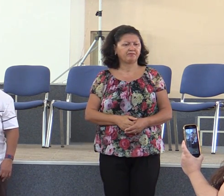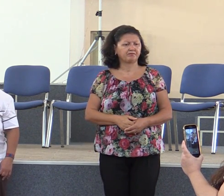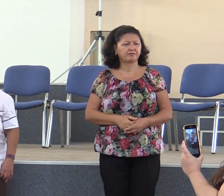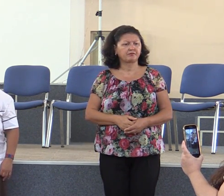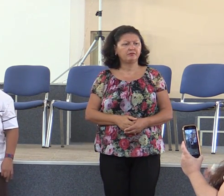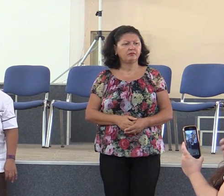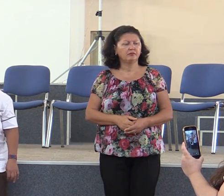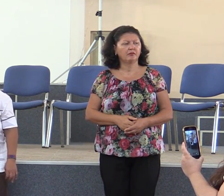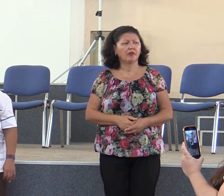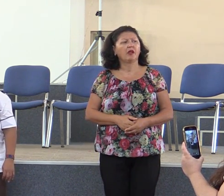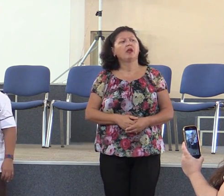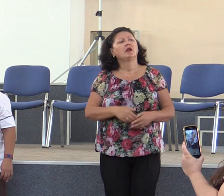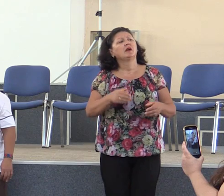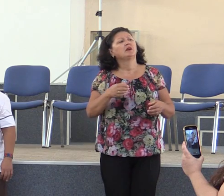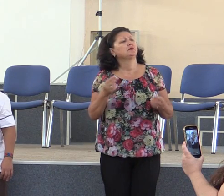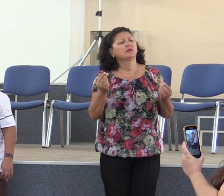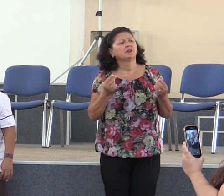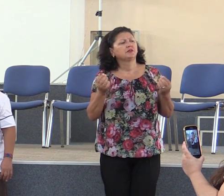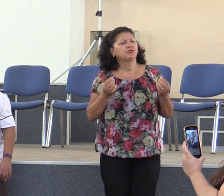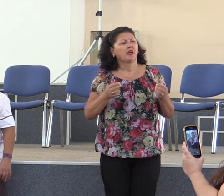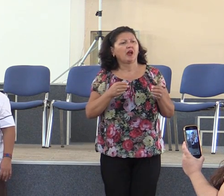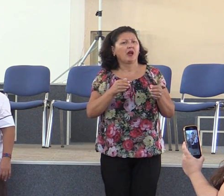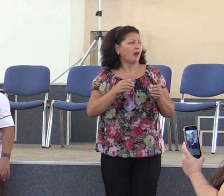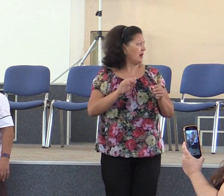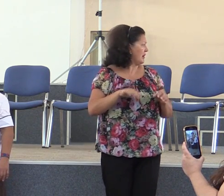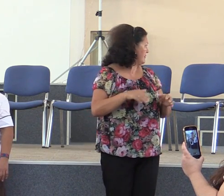Nu știe de ce avem nevoie? Ba da.